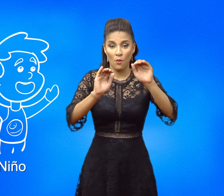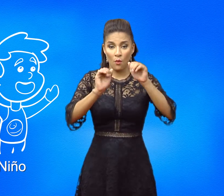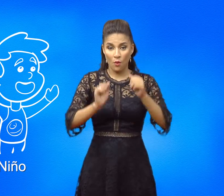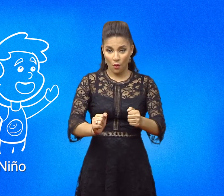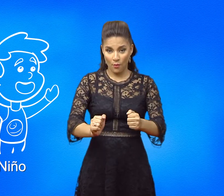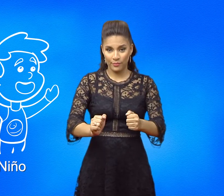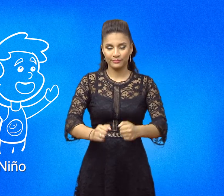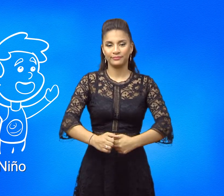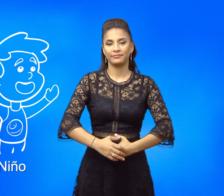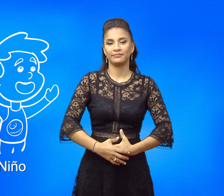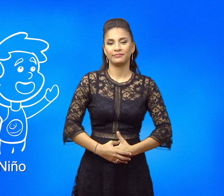niño